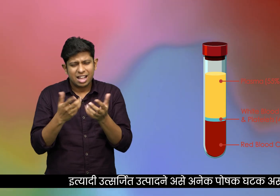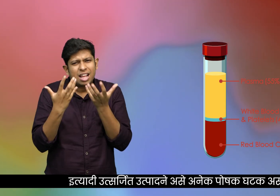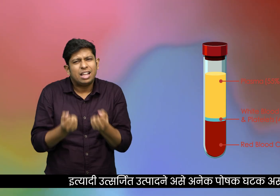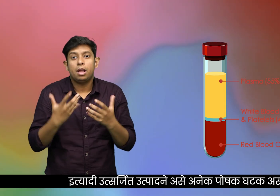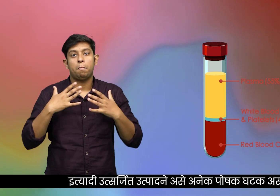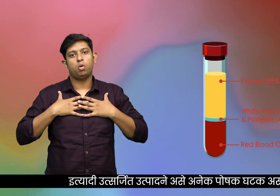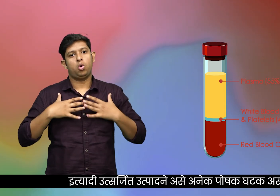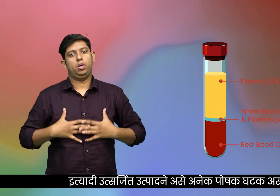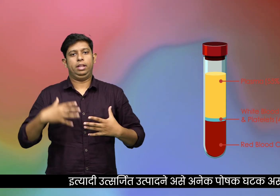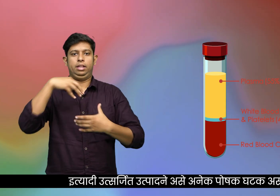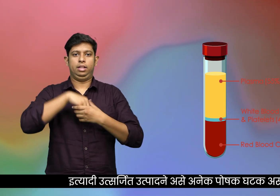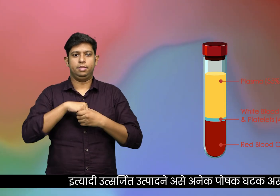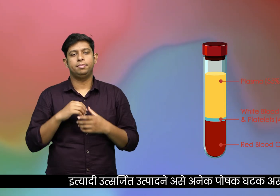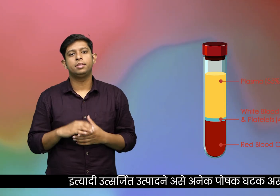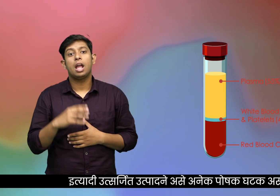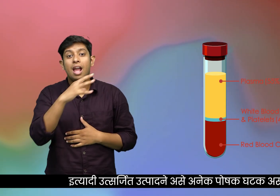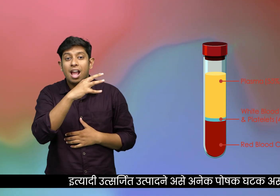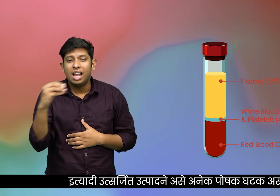अनेक पोषक घटक असतात.